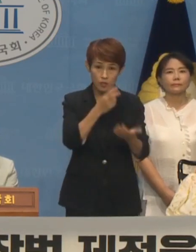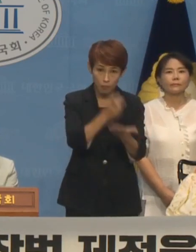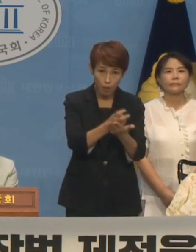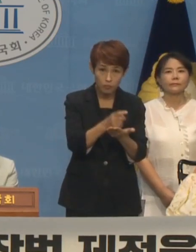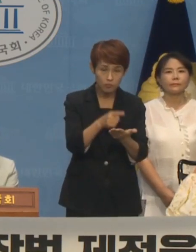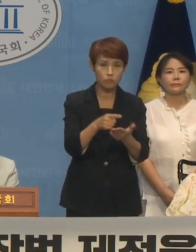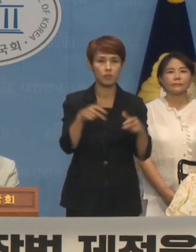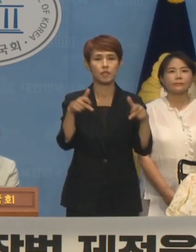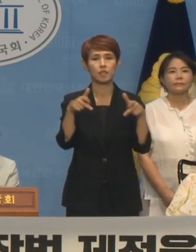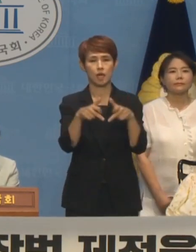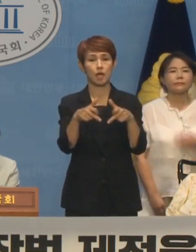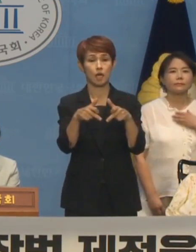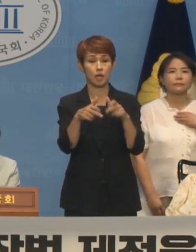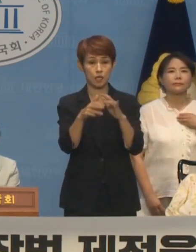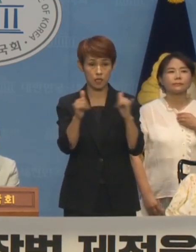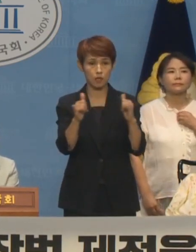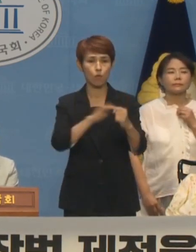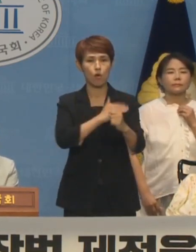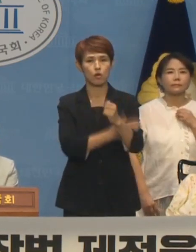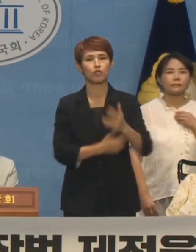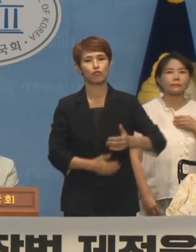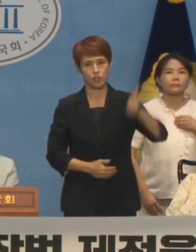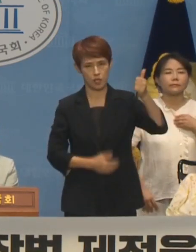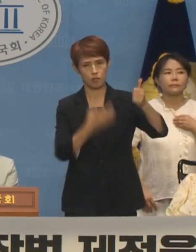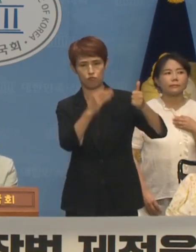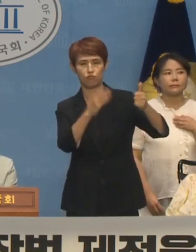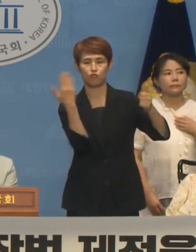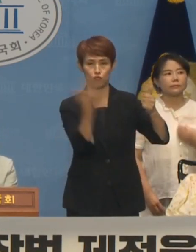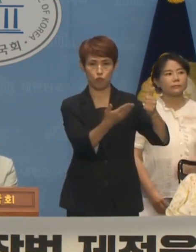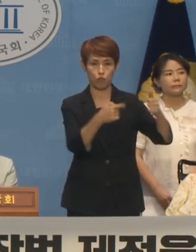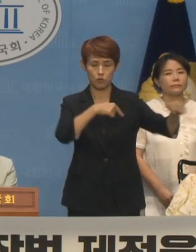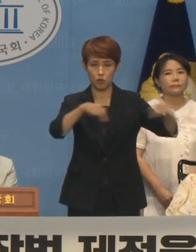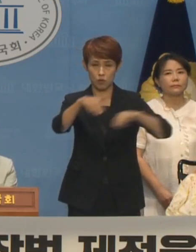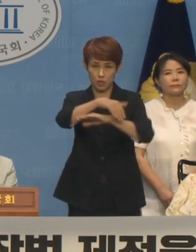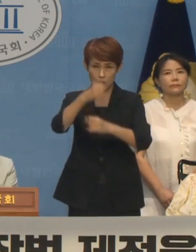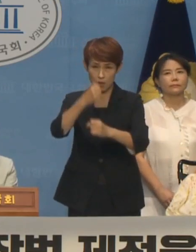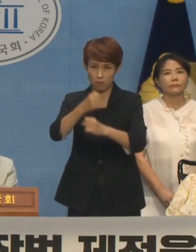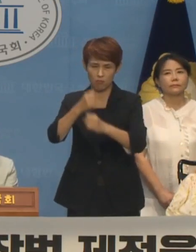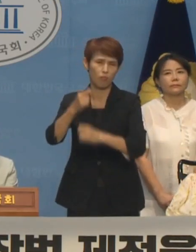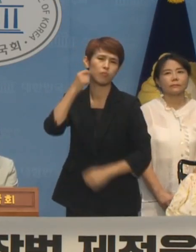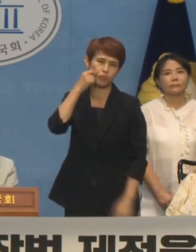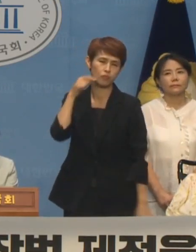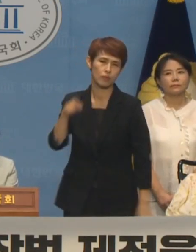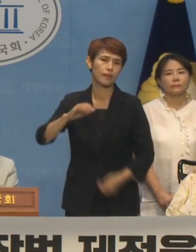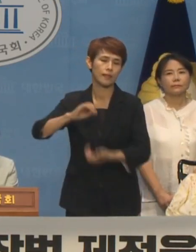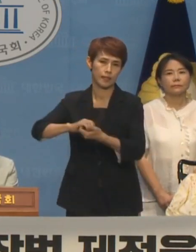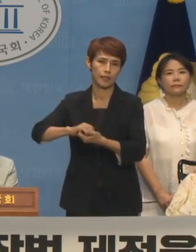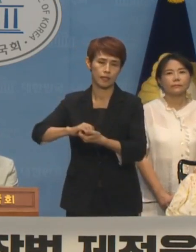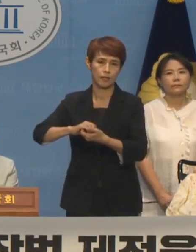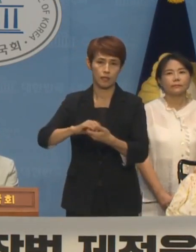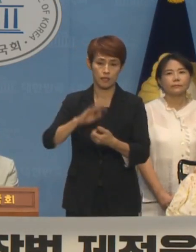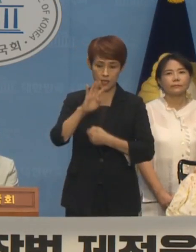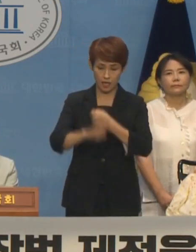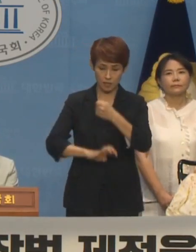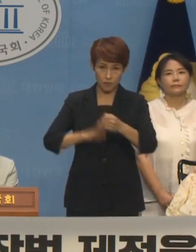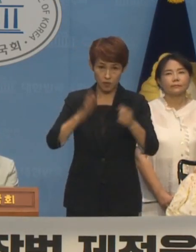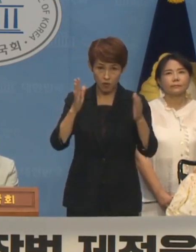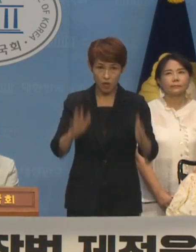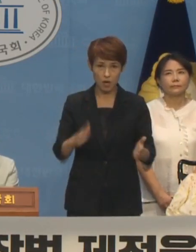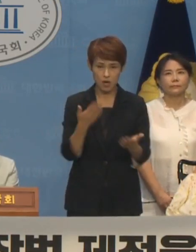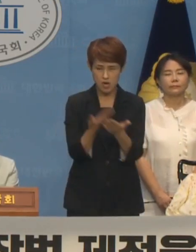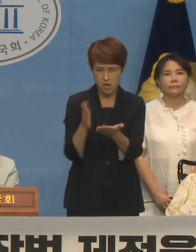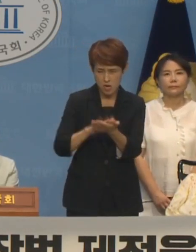권리의 주체로 인정하며 정책을 만드는 데 한계가 있습니다. 40여 년 동안 69회를